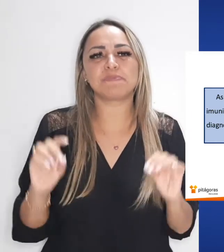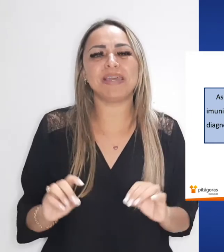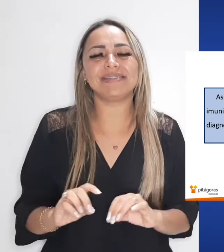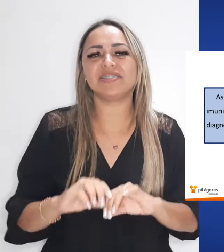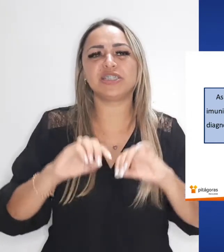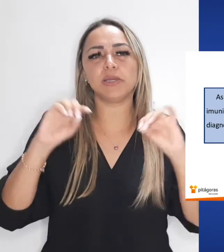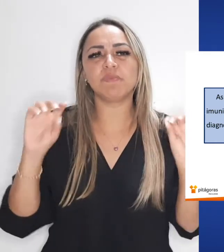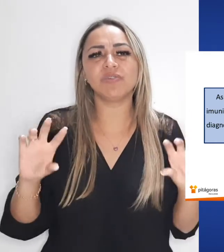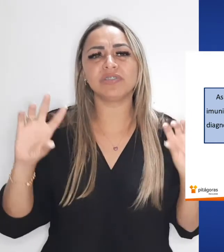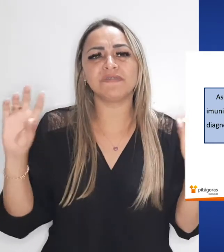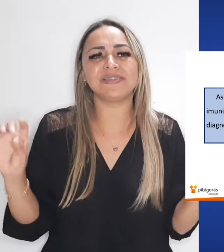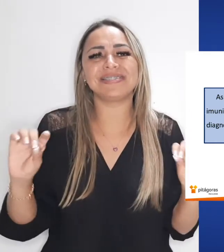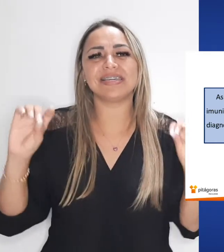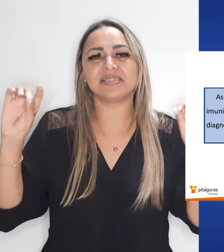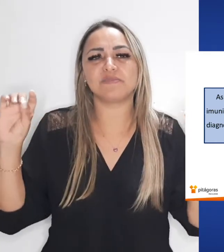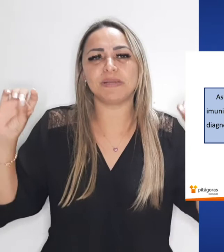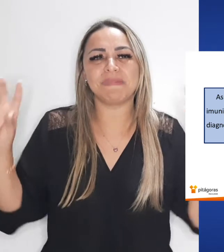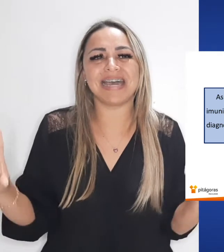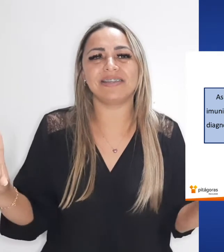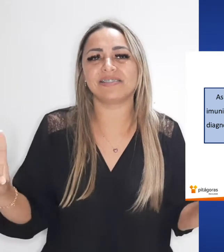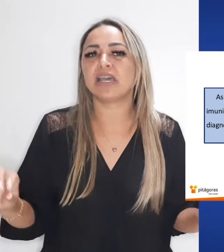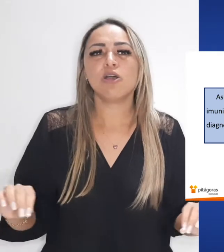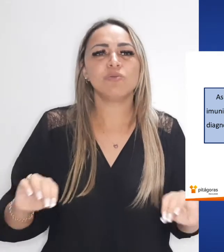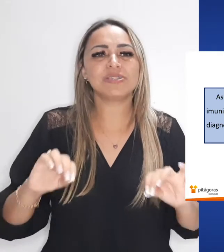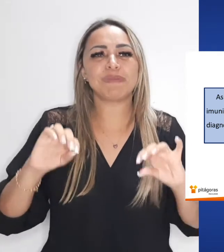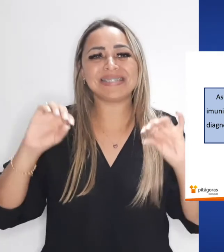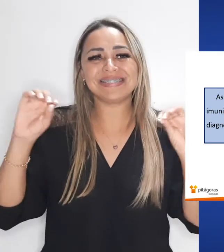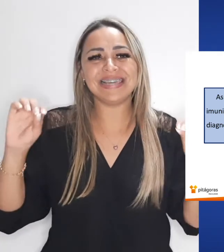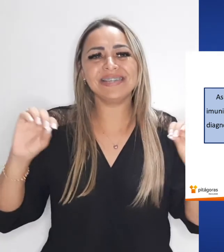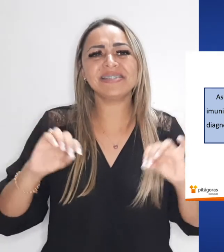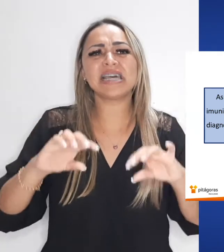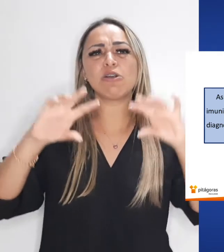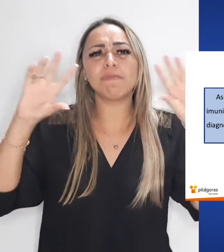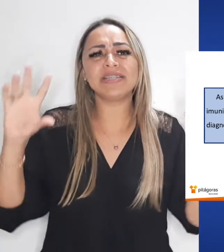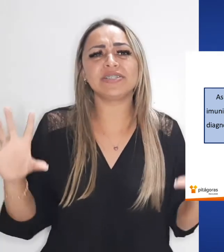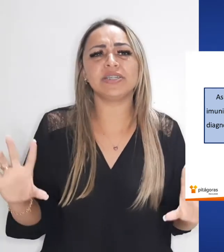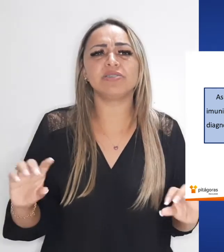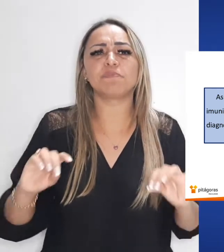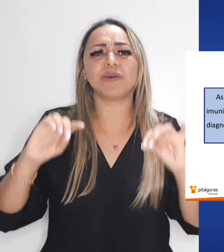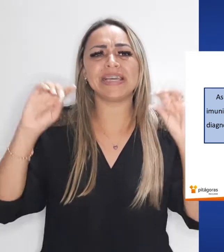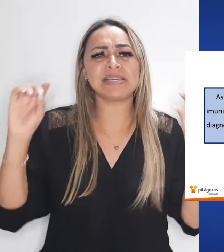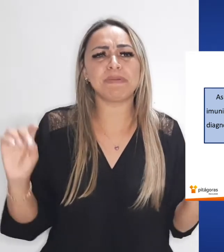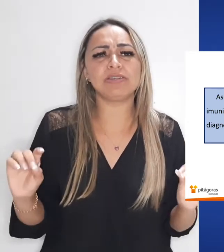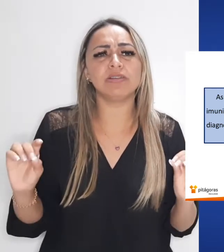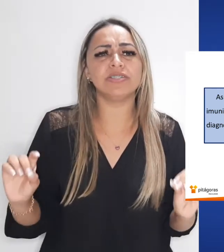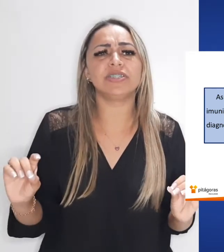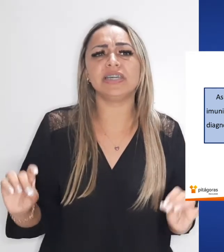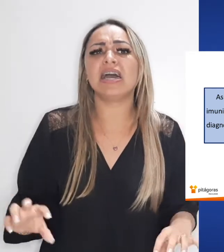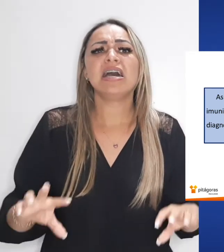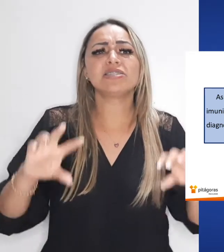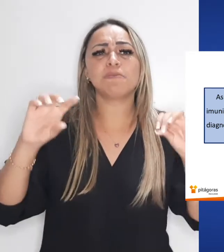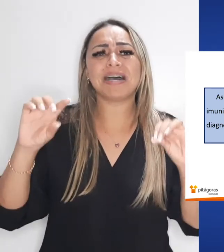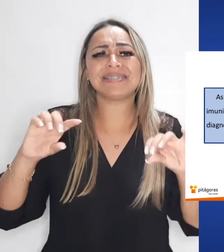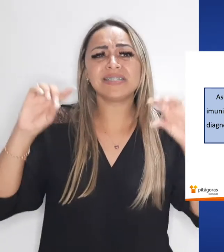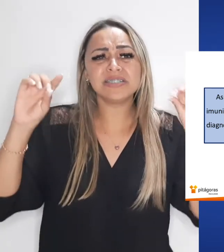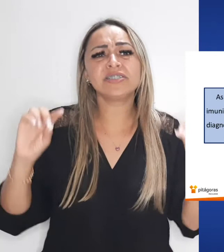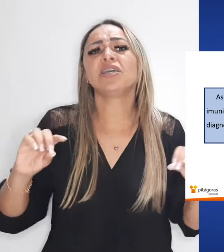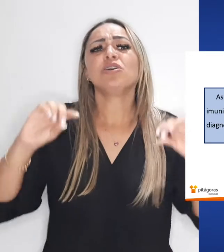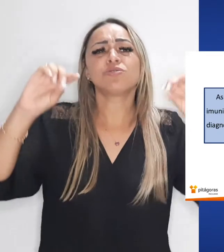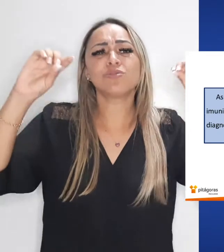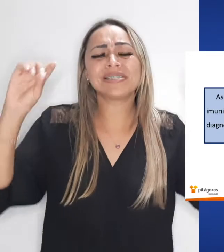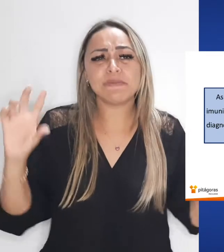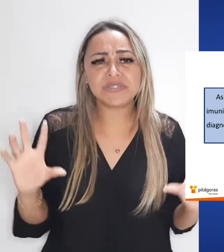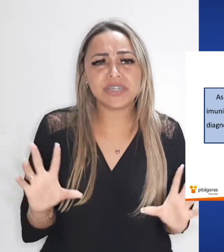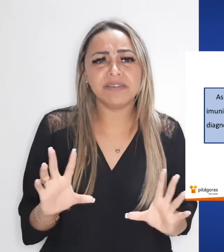com suspeitas de imunodeficiências primárias? Os pacientes acometidos por essa patologia são